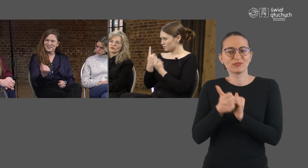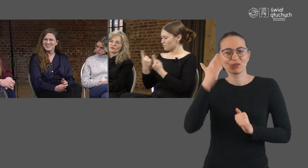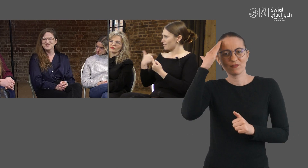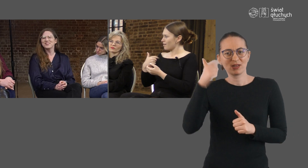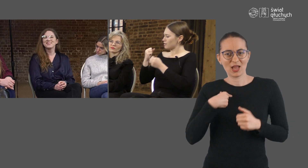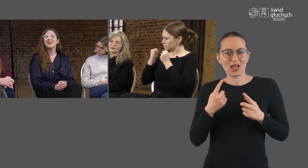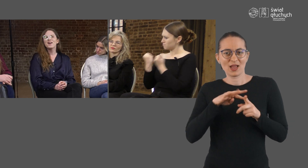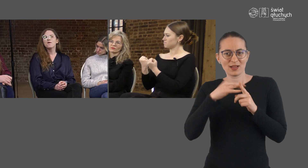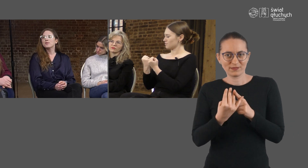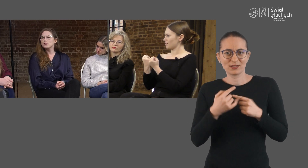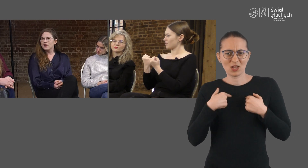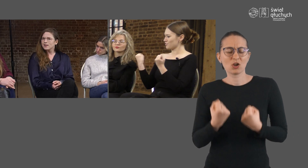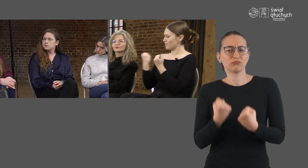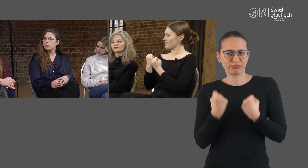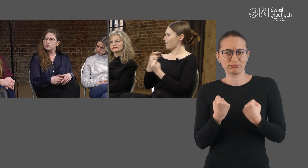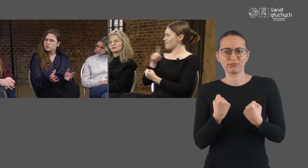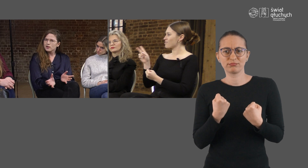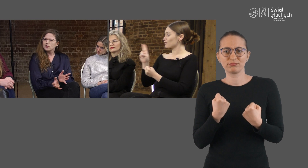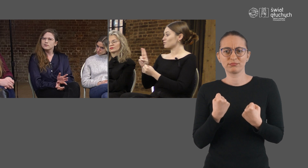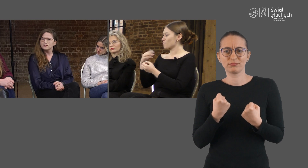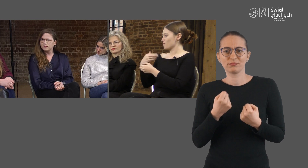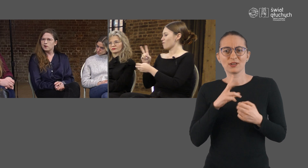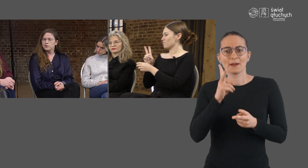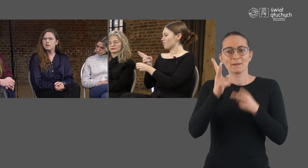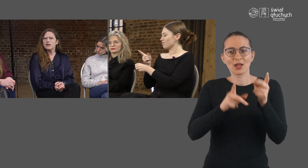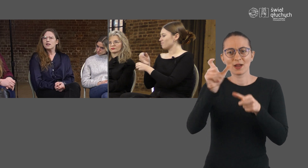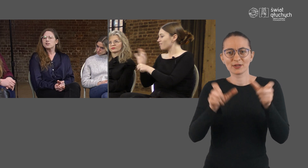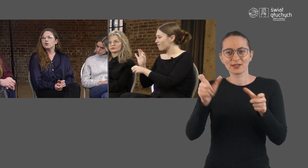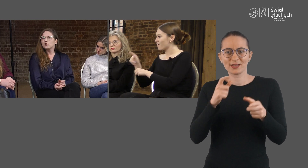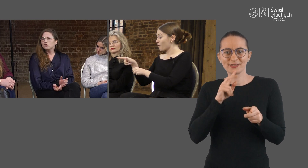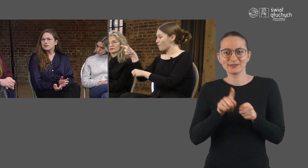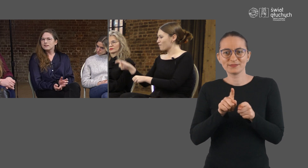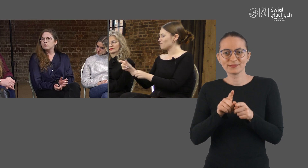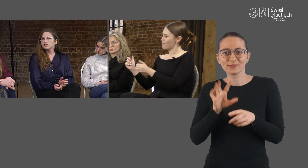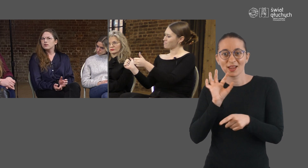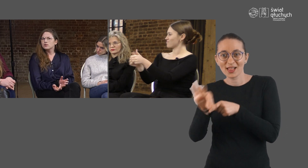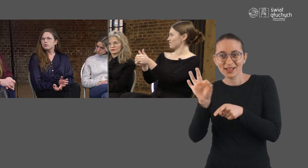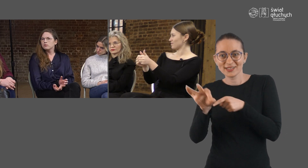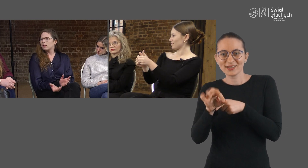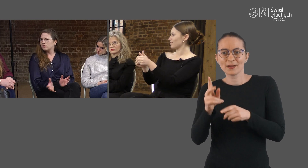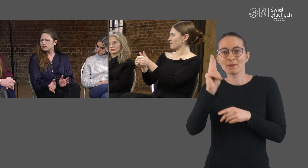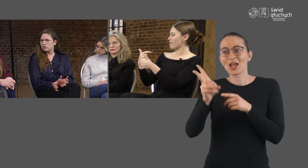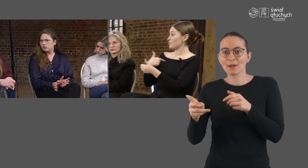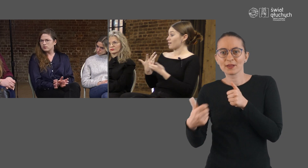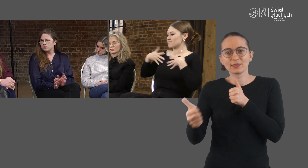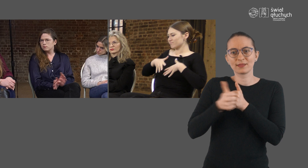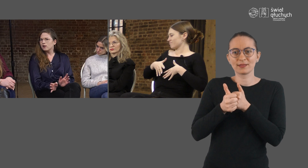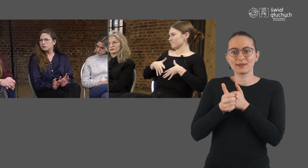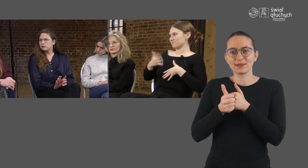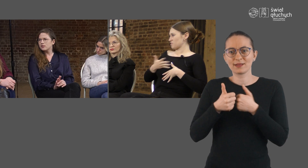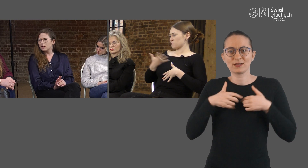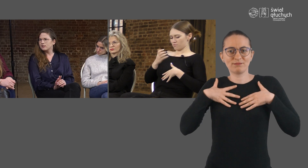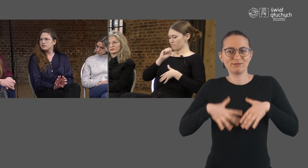tym zahartowanym właśnie, to że ja jestem tą bezpieczną sferą. Jeśli chodzi o tożsamość, nie czułam żadnej tożsamości